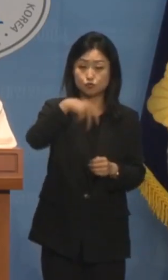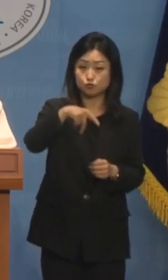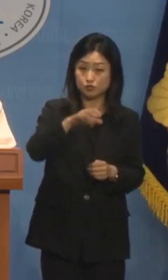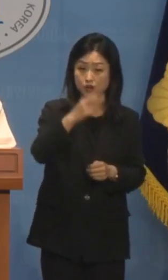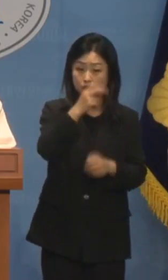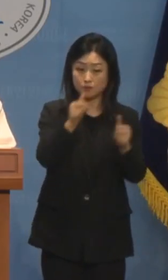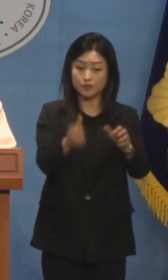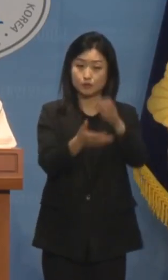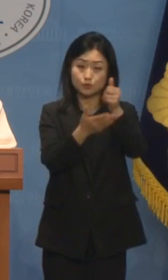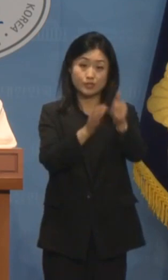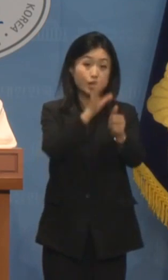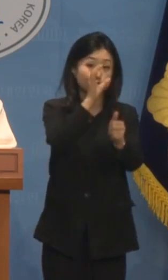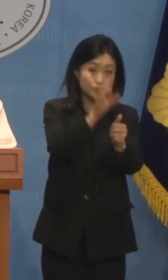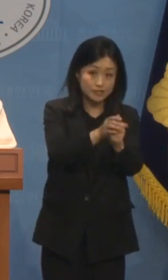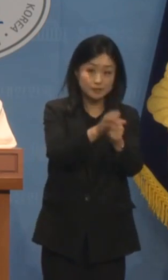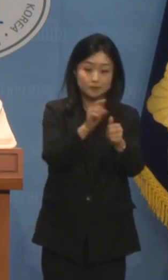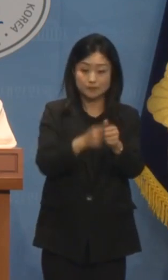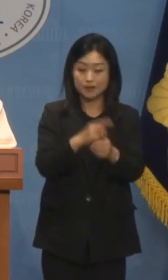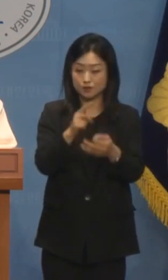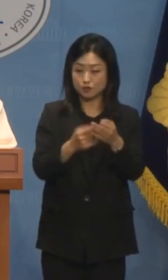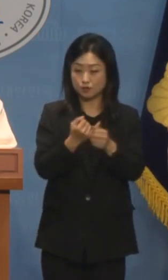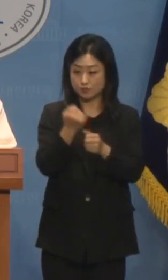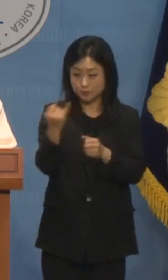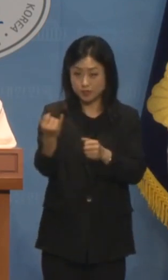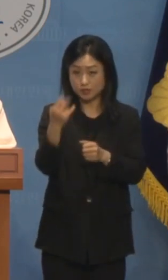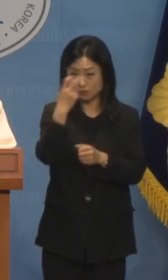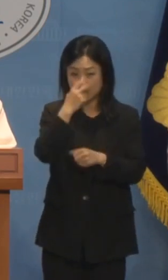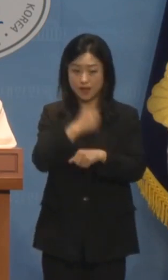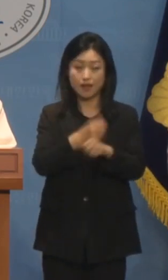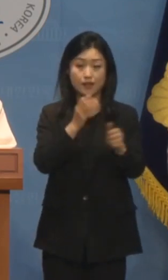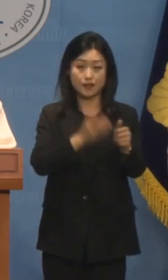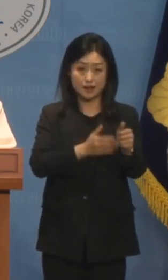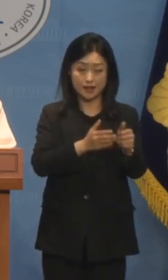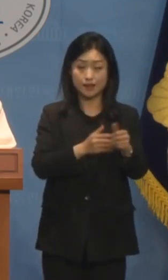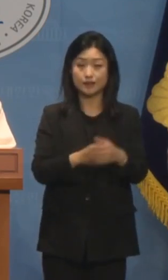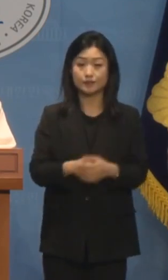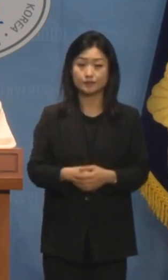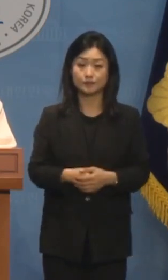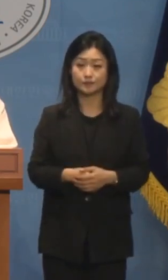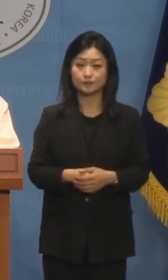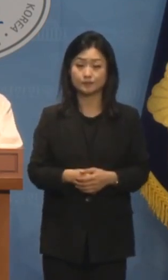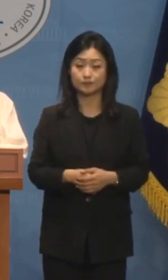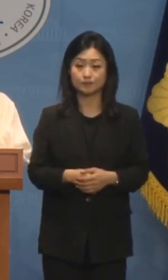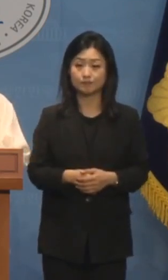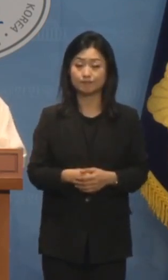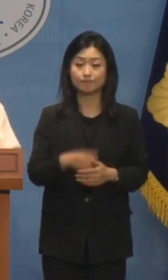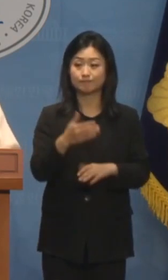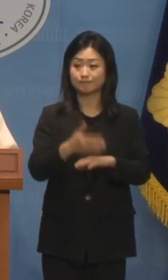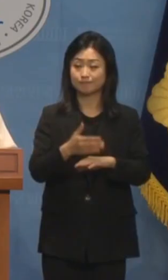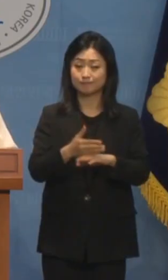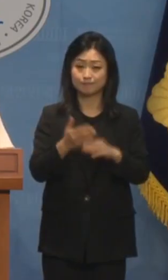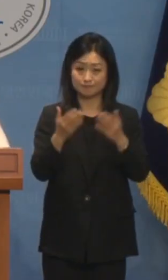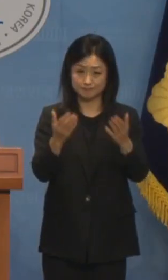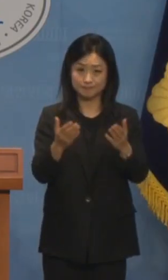김건희 재수사를 지휘하라. 2022년 9월 10일 서울의 소리 취재영 목사. 감사합니다.